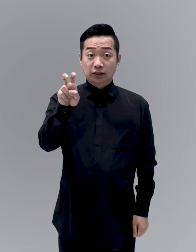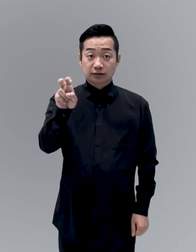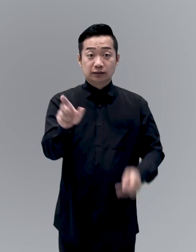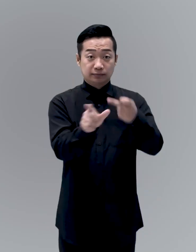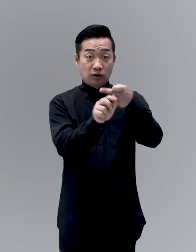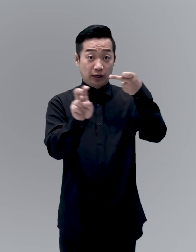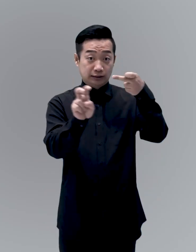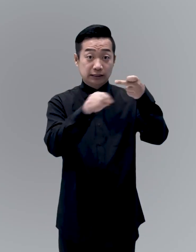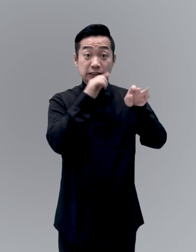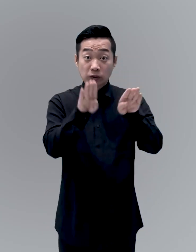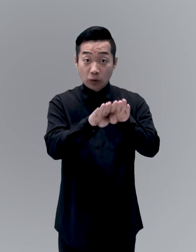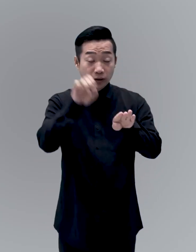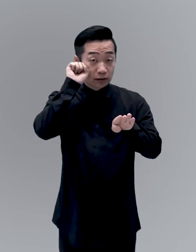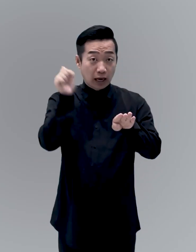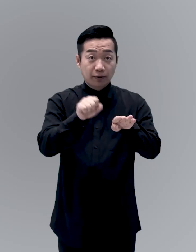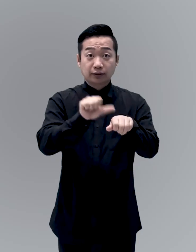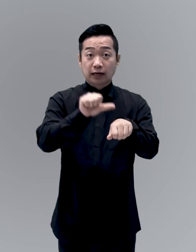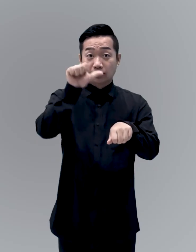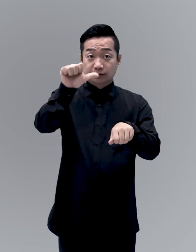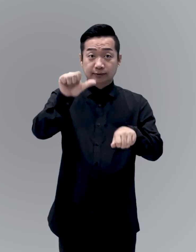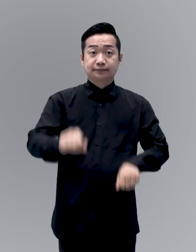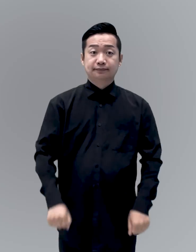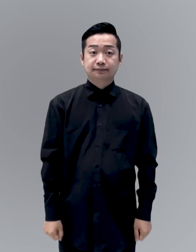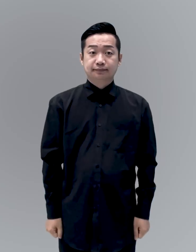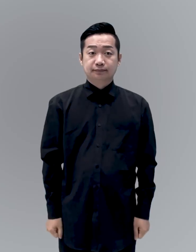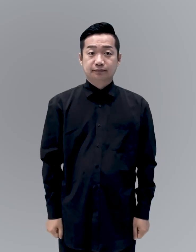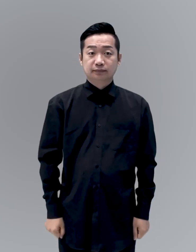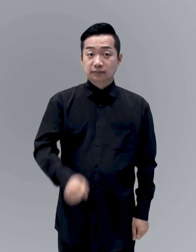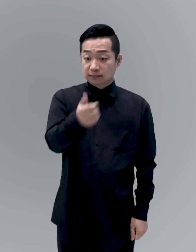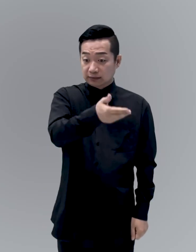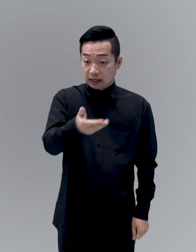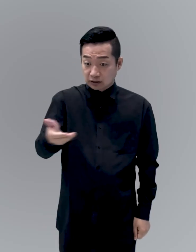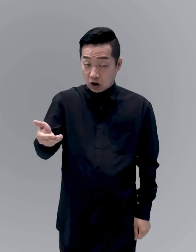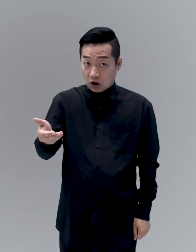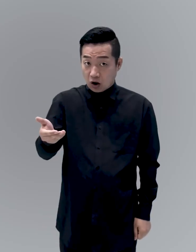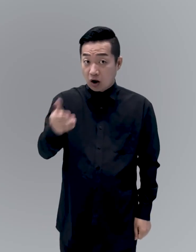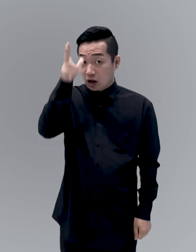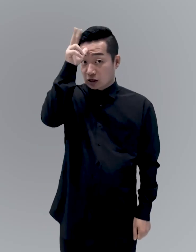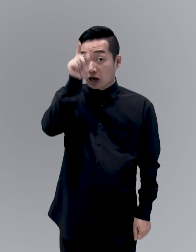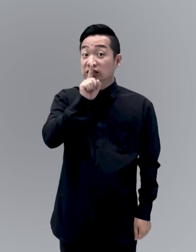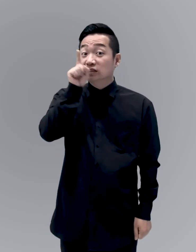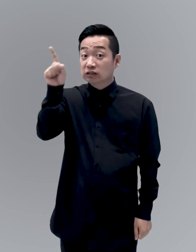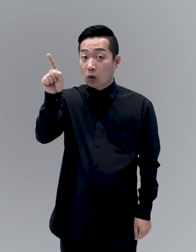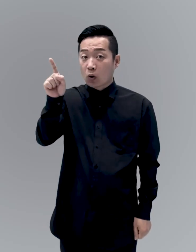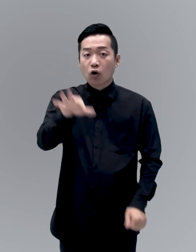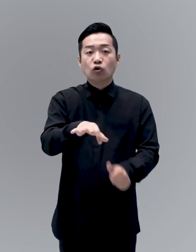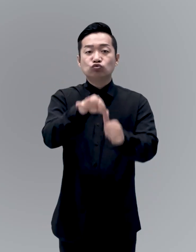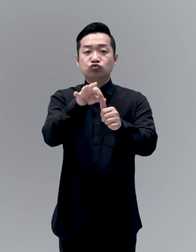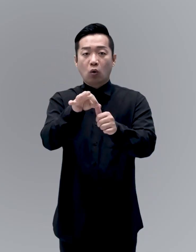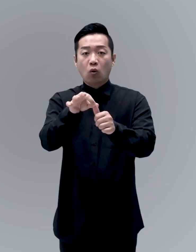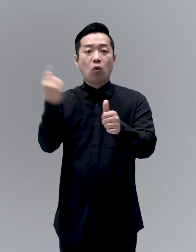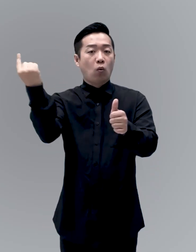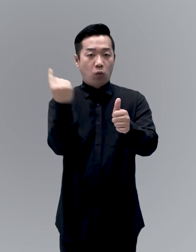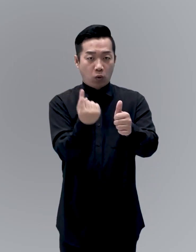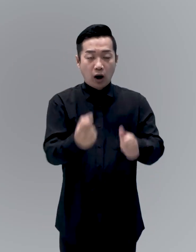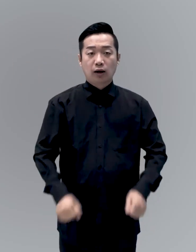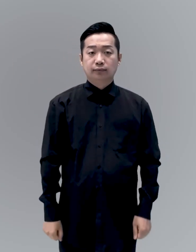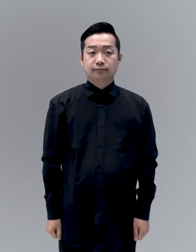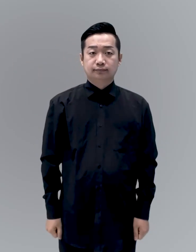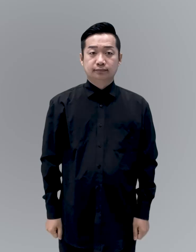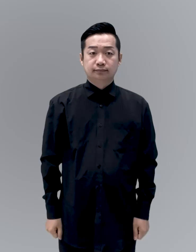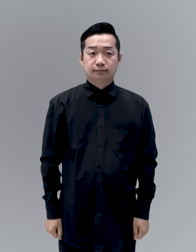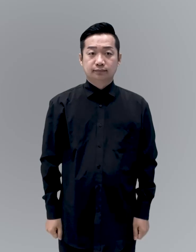2020년 12월 20일 일요일 새벽 5시 하천경찰대에 신고, 구조대 도착.